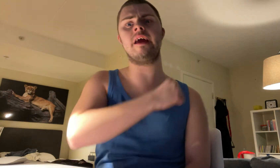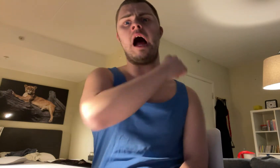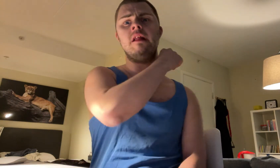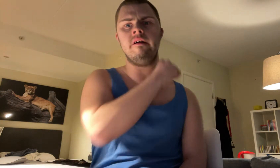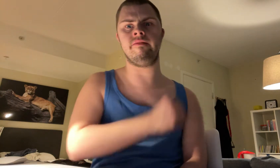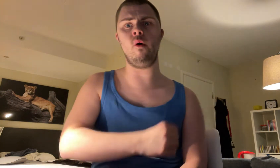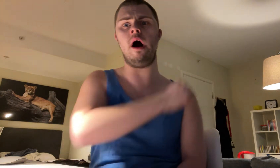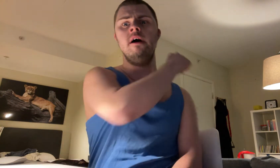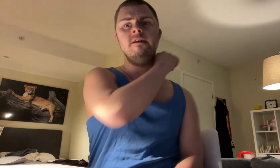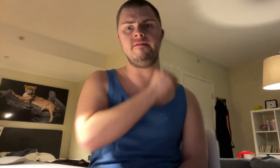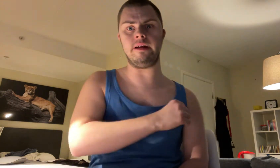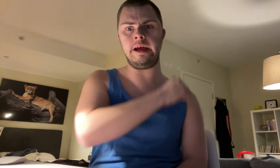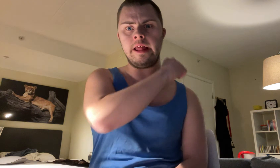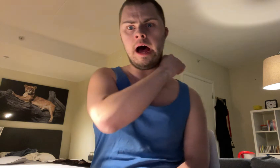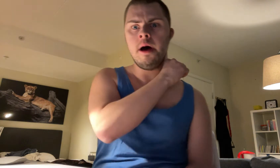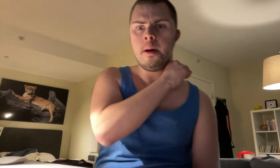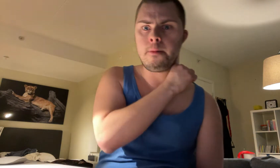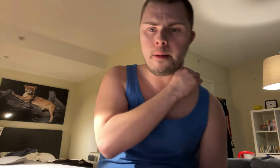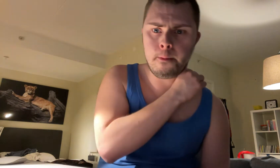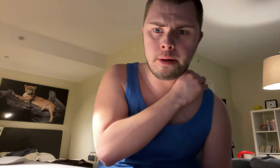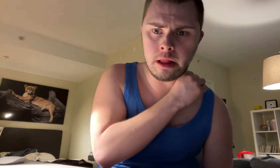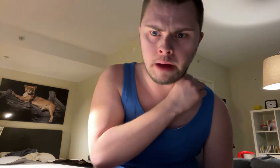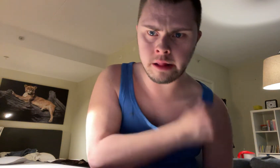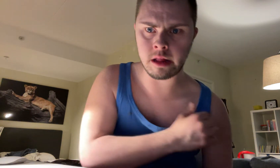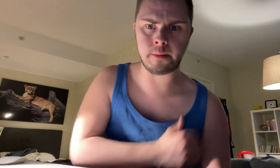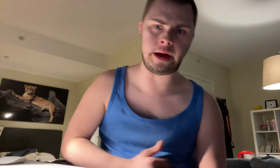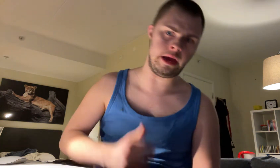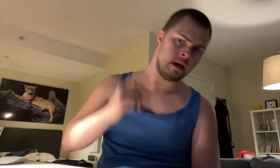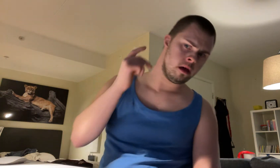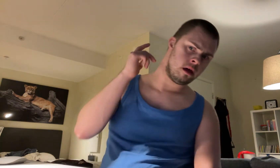Det kan få flera prenumeranter till mig.